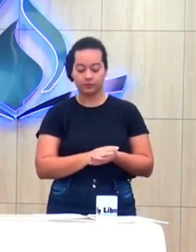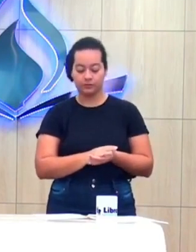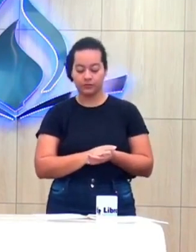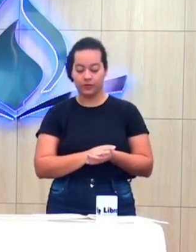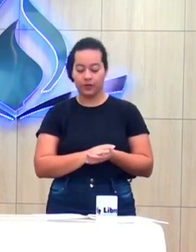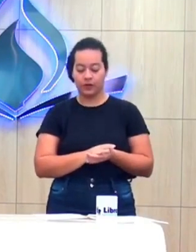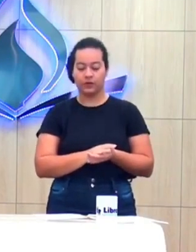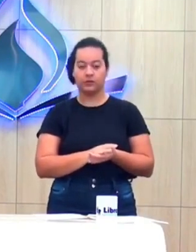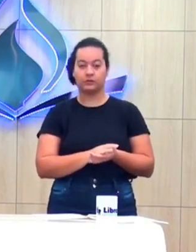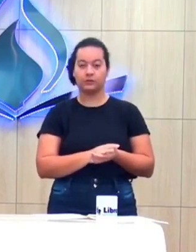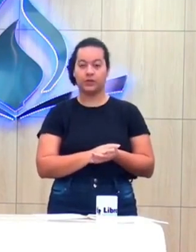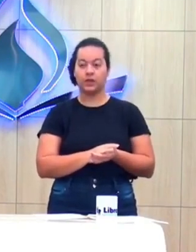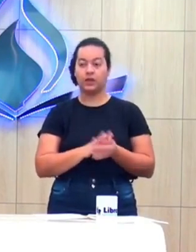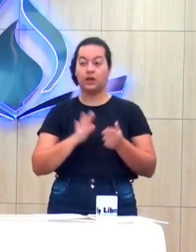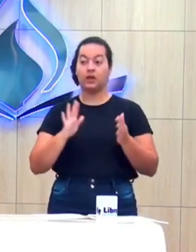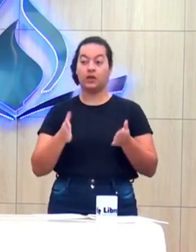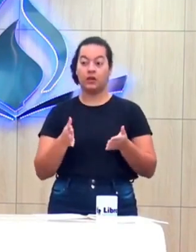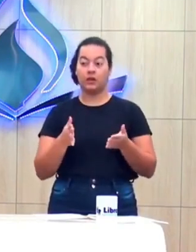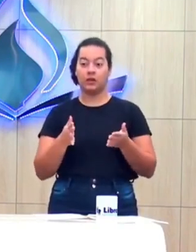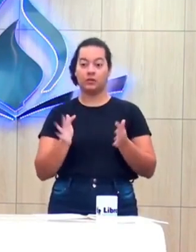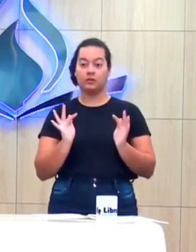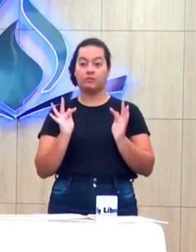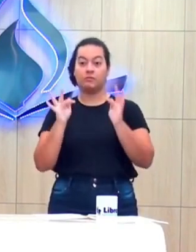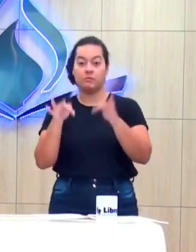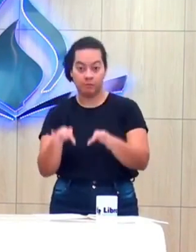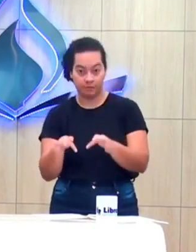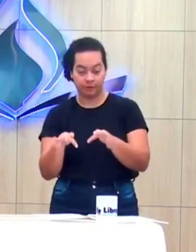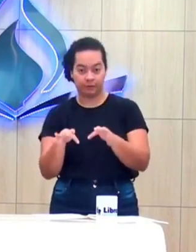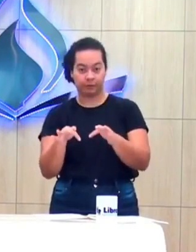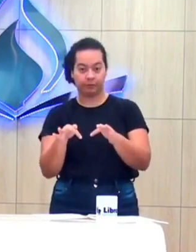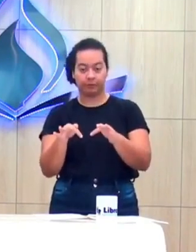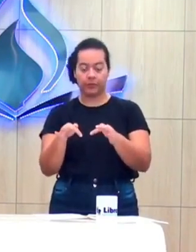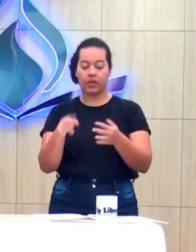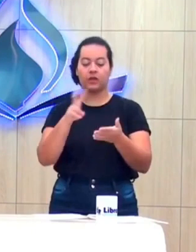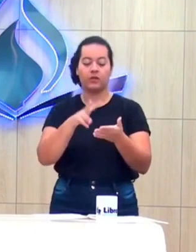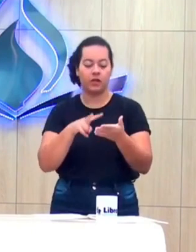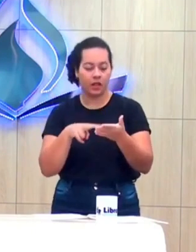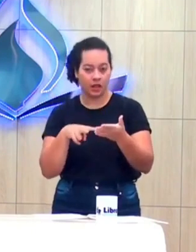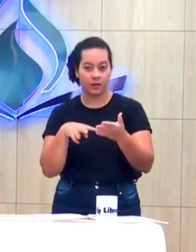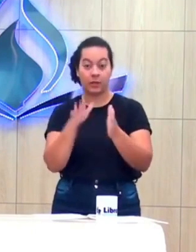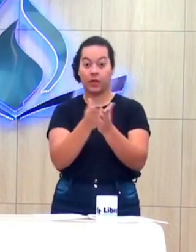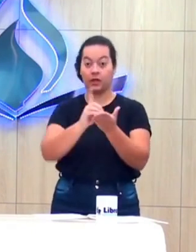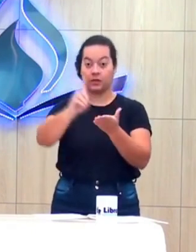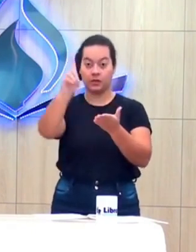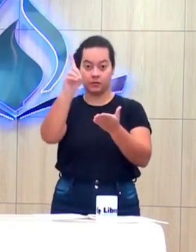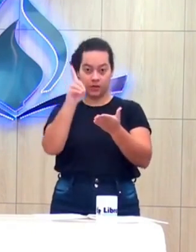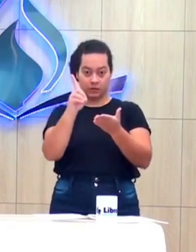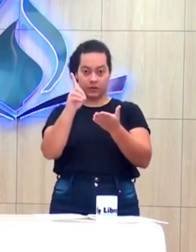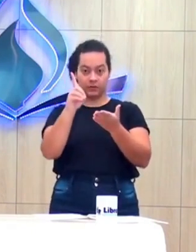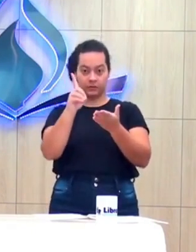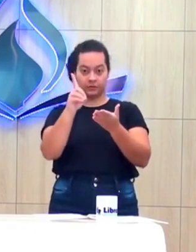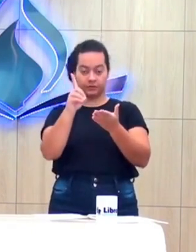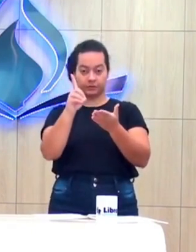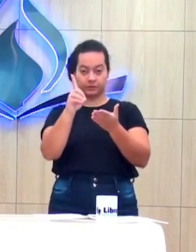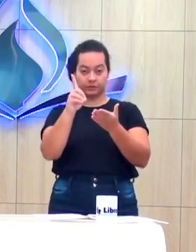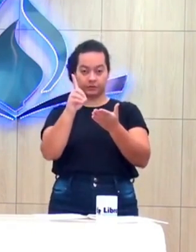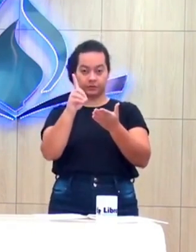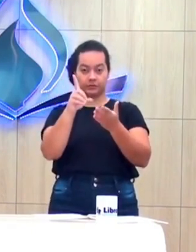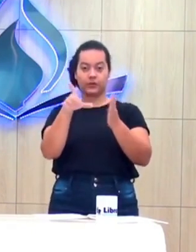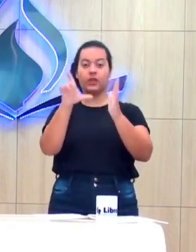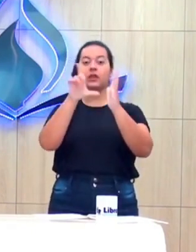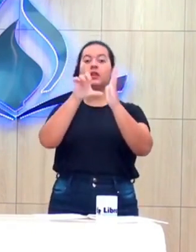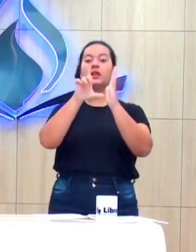Para terminar esse bloco, eu gostaria de fazer uma leitura de um texto bíblico que está lá em